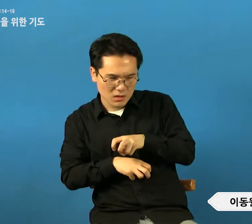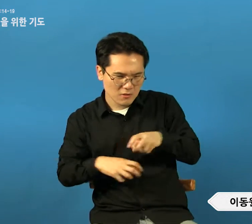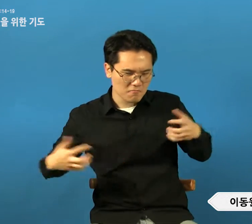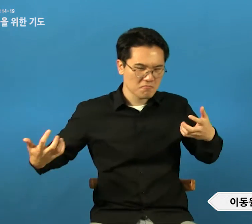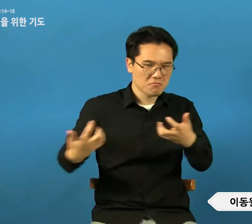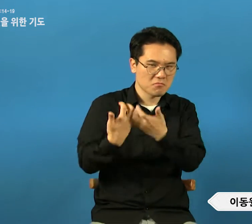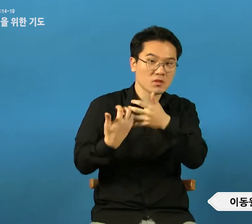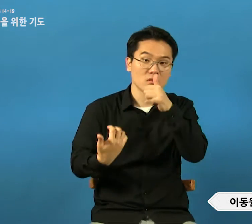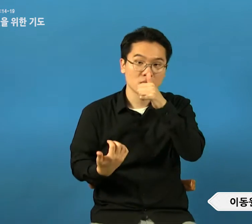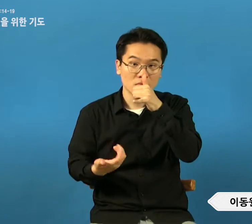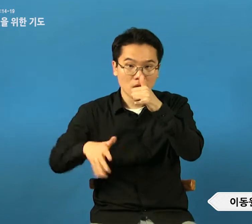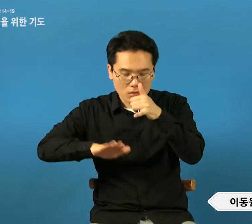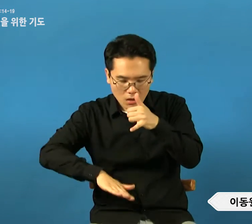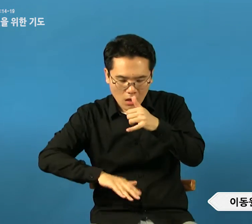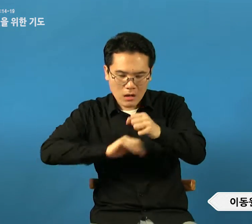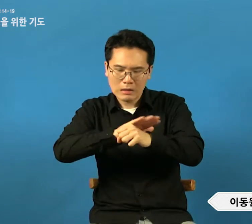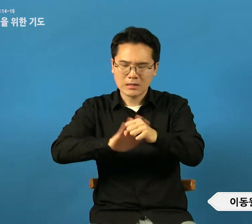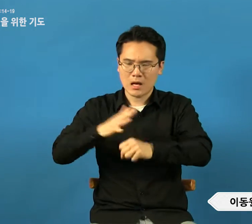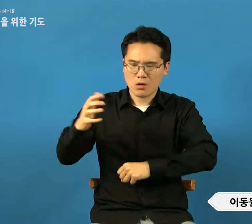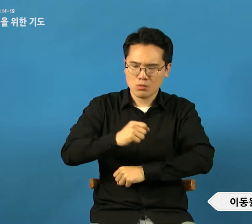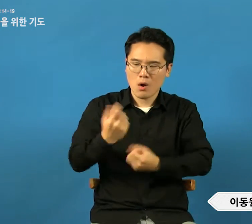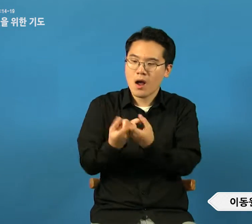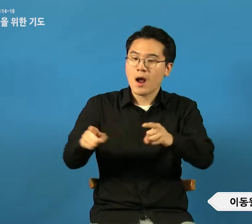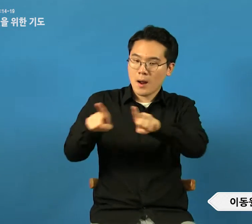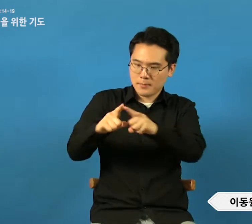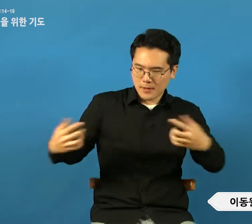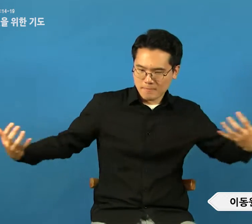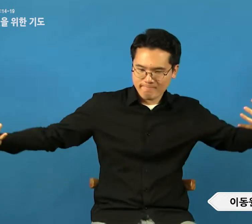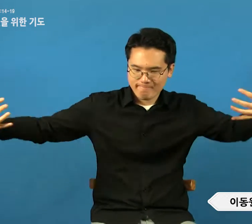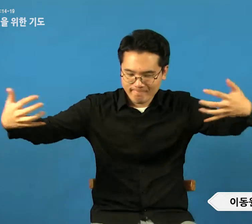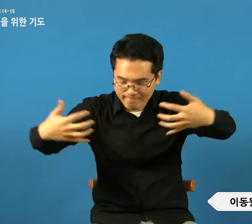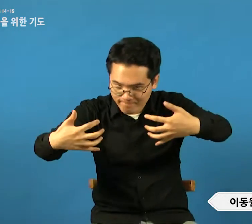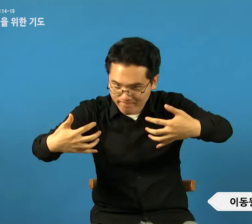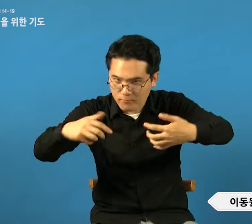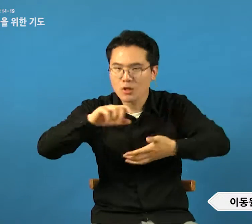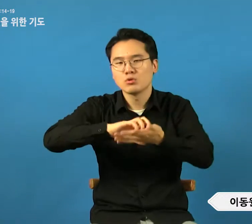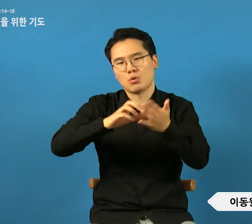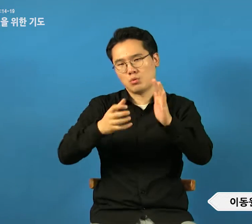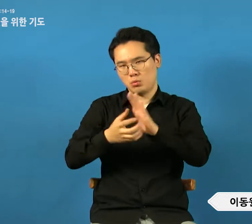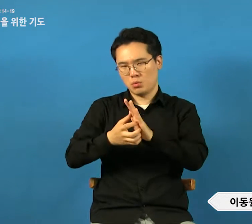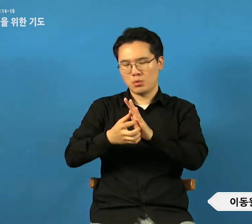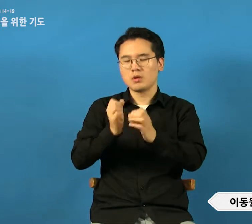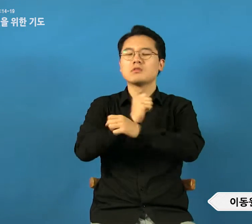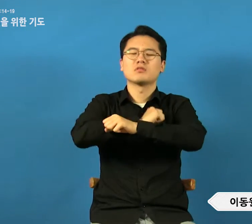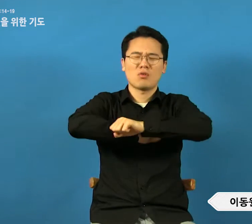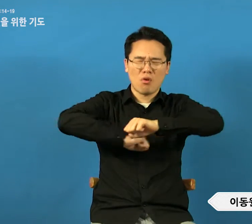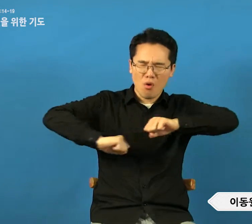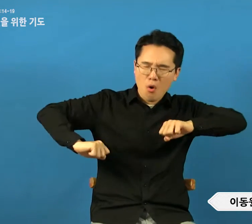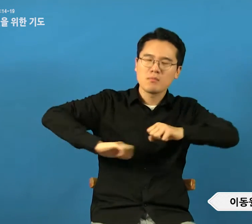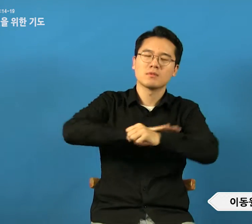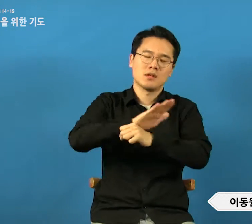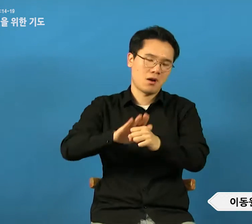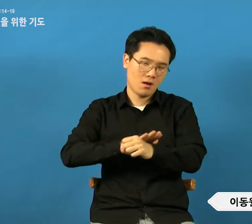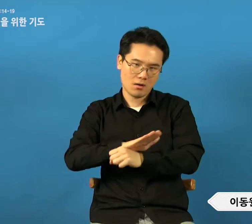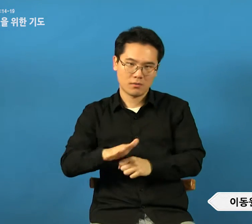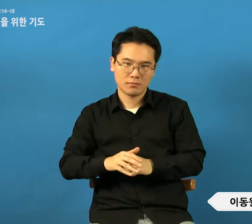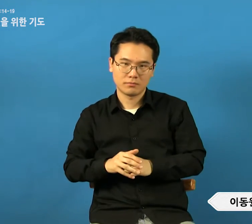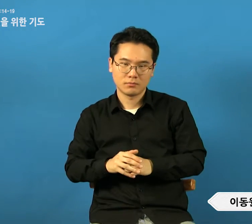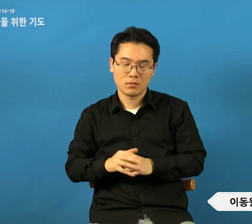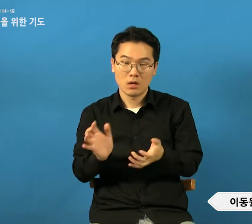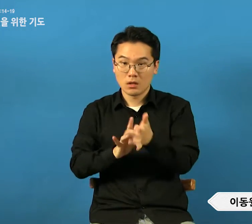이방인을 함께 포용할 수 있는 사랑, 그것이 예수님의 사랑의 넓이다 이 말이에요. 예수님의 사랑의